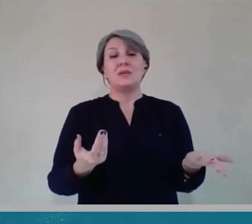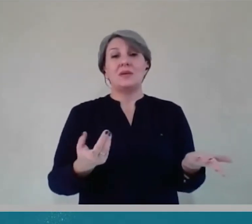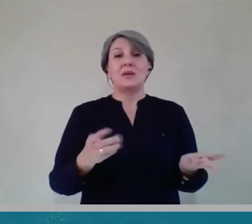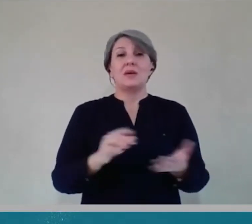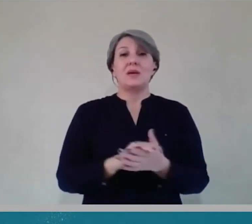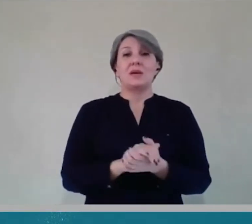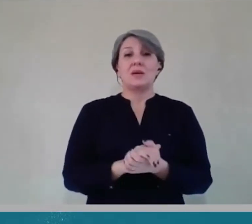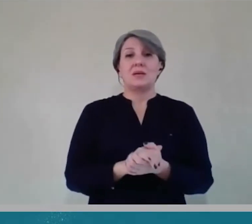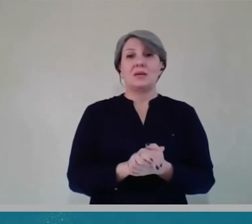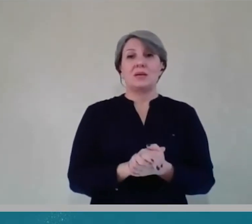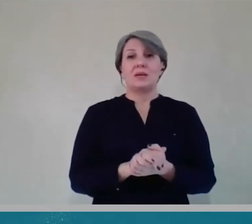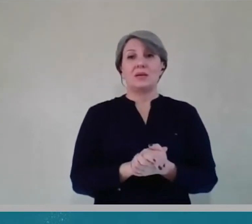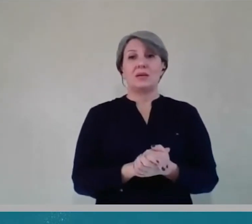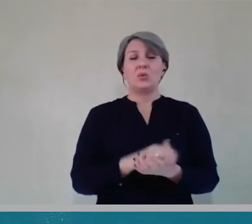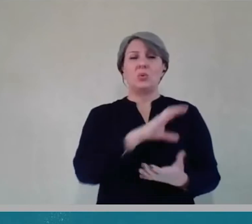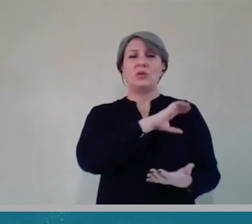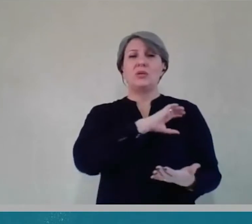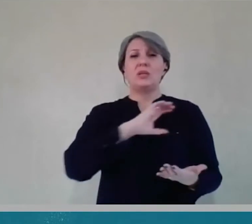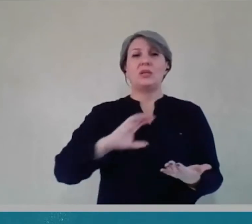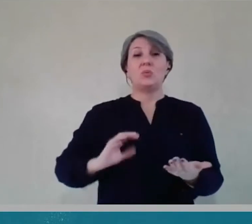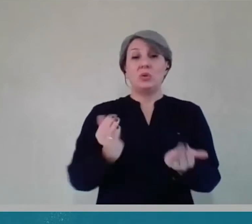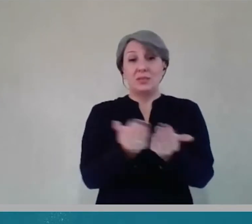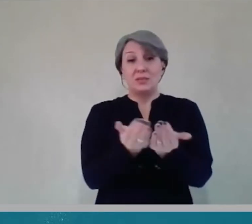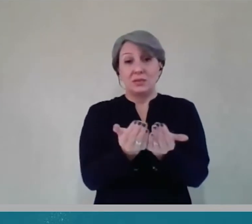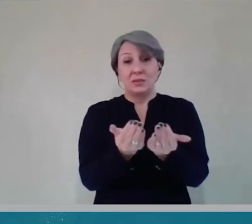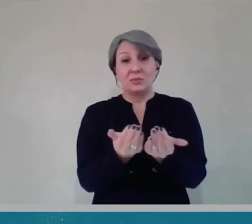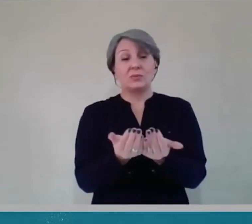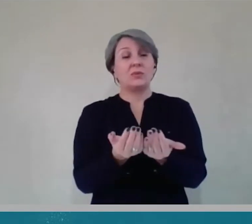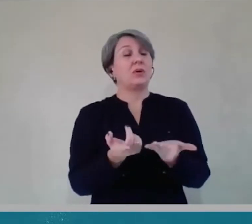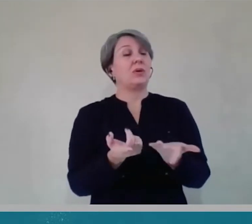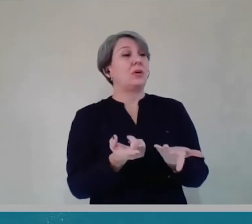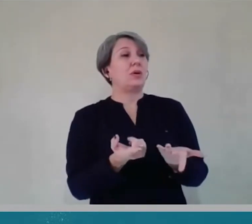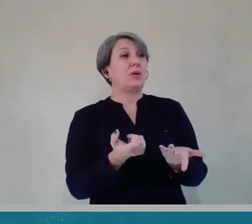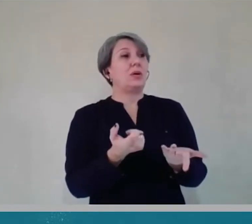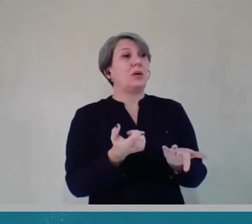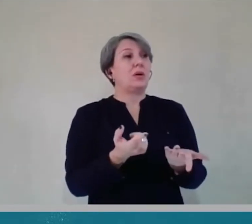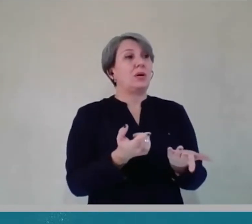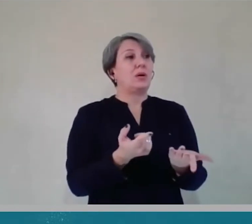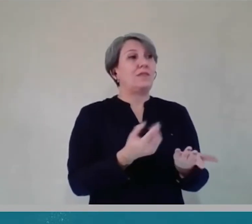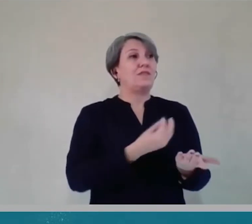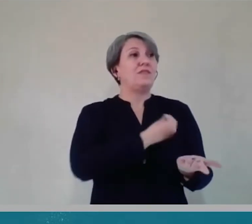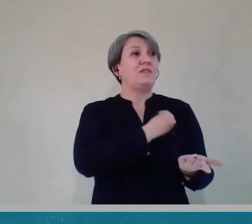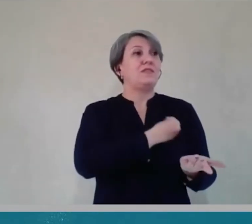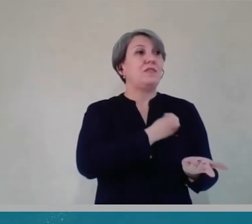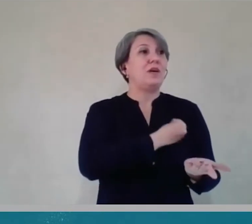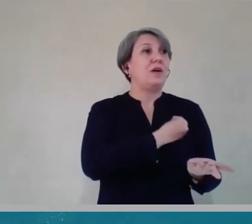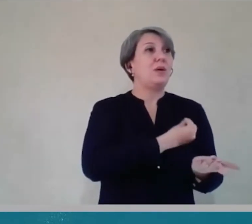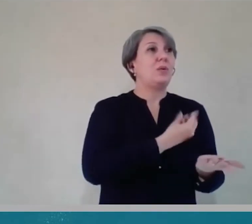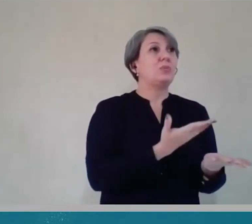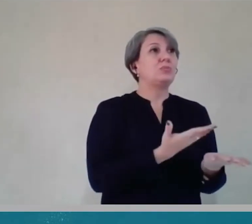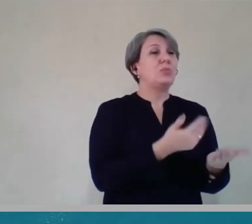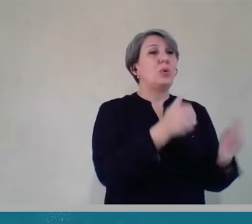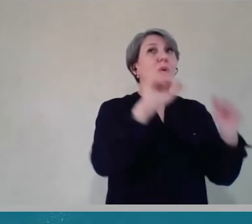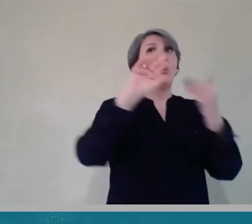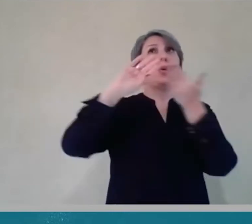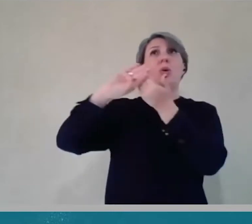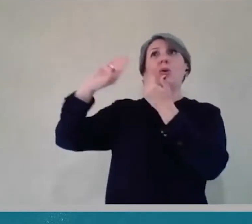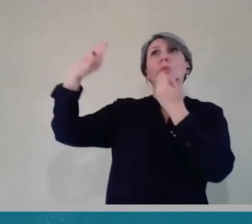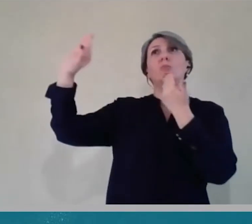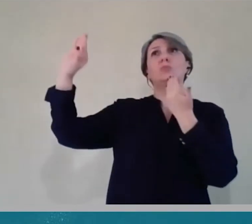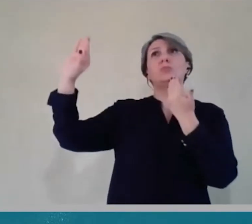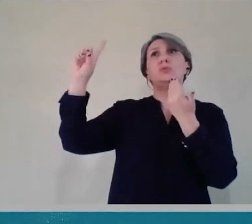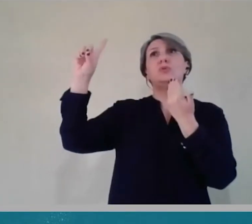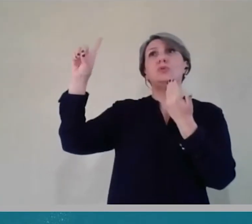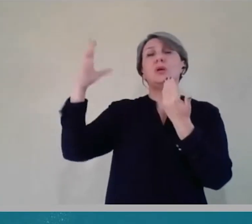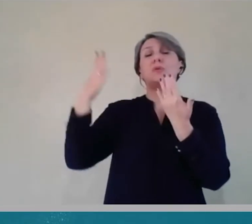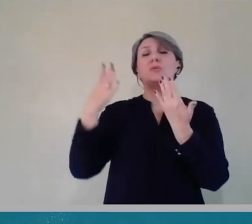Deus, e aquele outro que também recebeu a vida eterna e viveu totalmente longe de Deus, vivendo por conta própria,